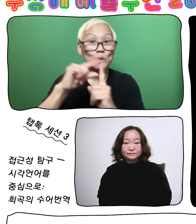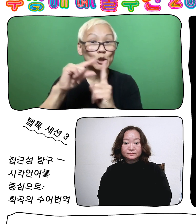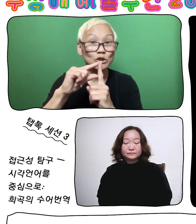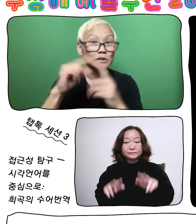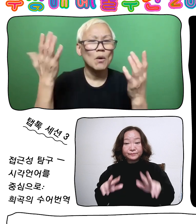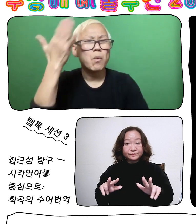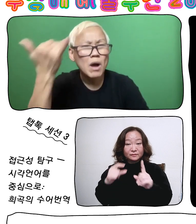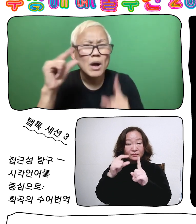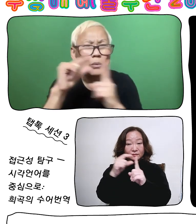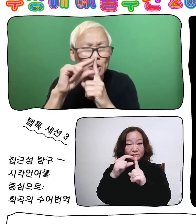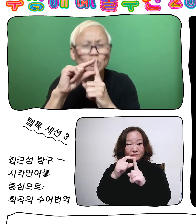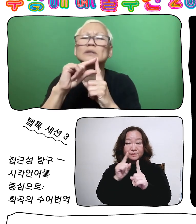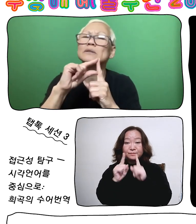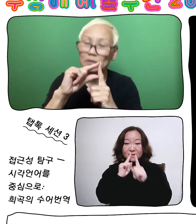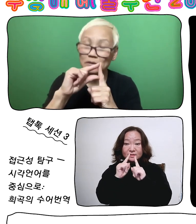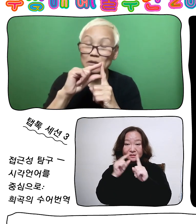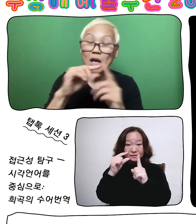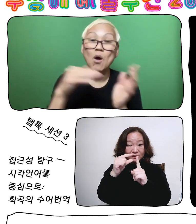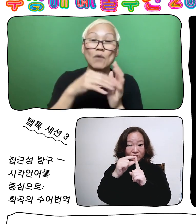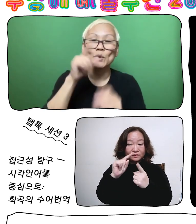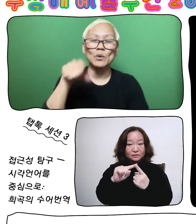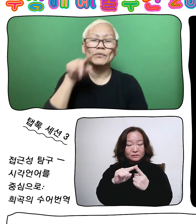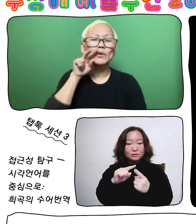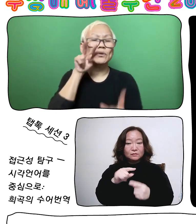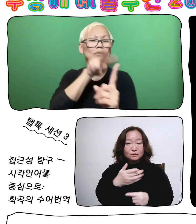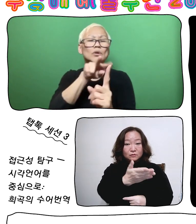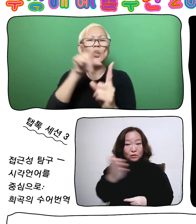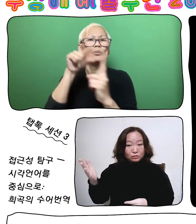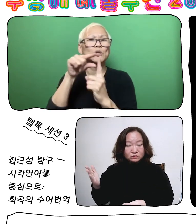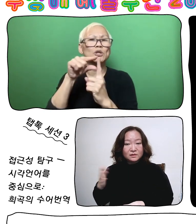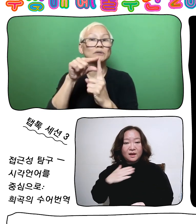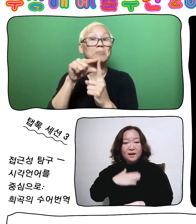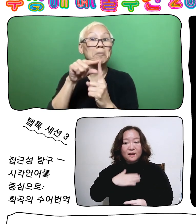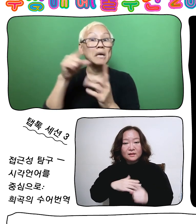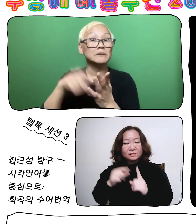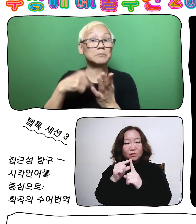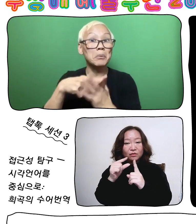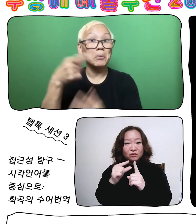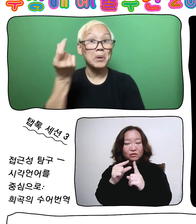여러분이 의미를 아는 단어들도 있을 수 있습니다.